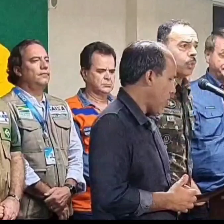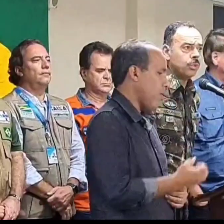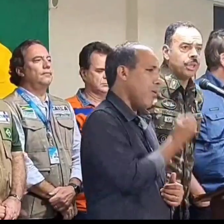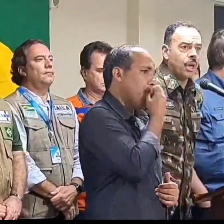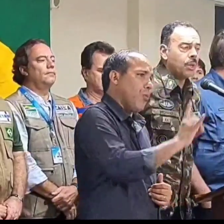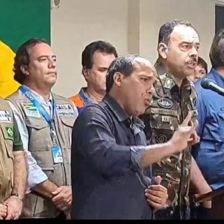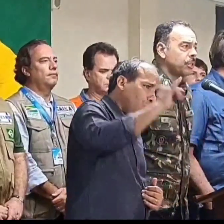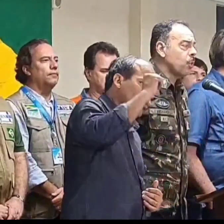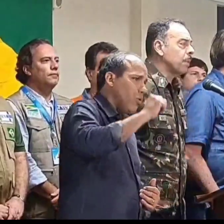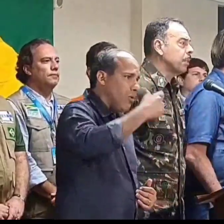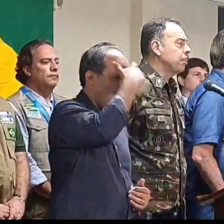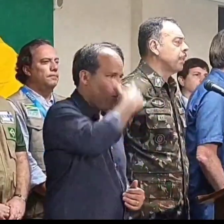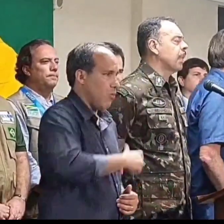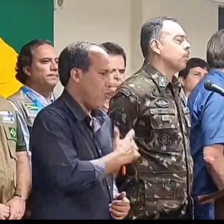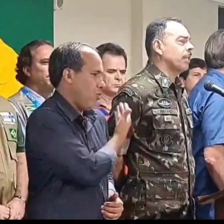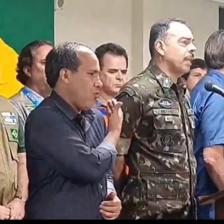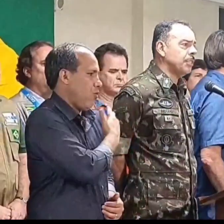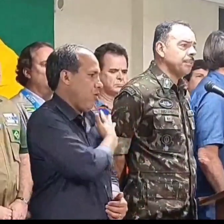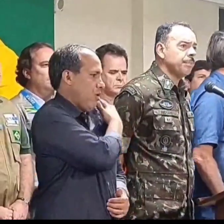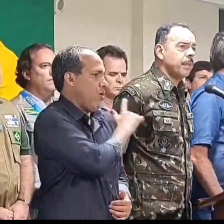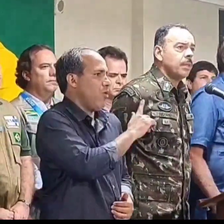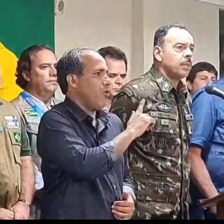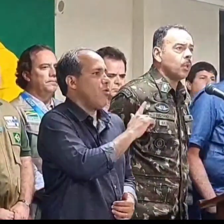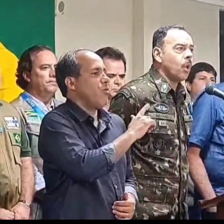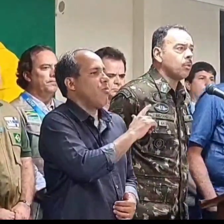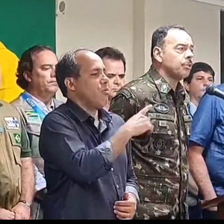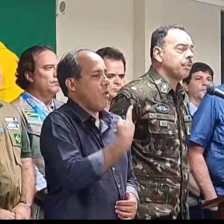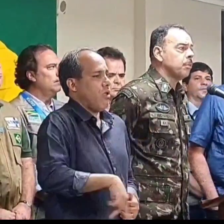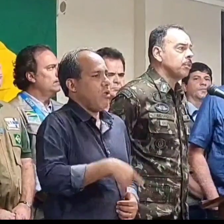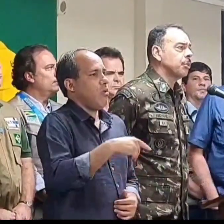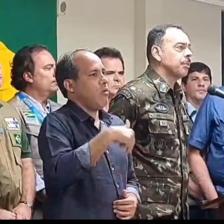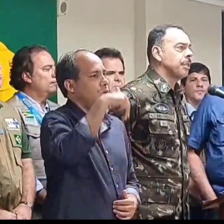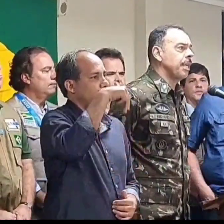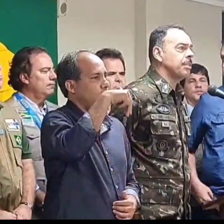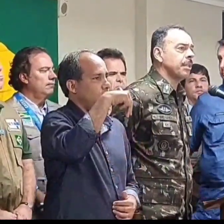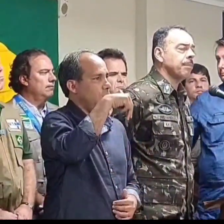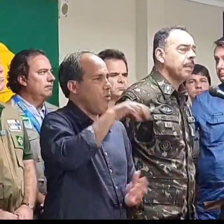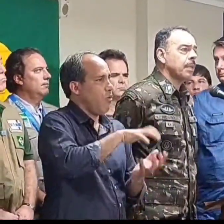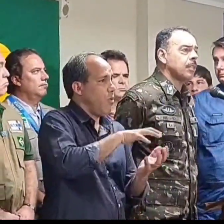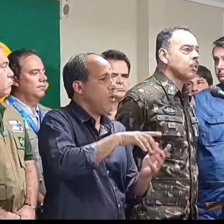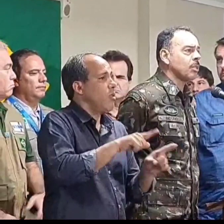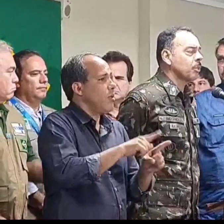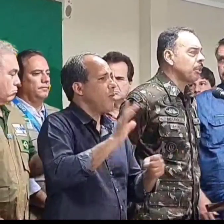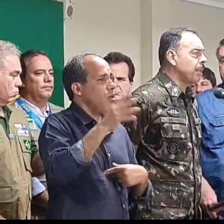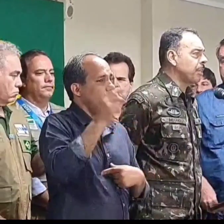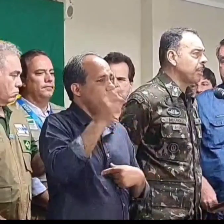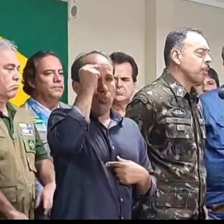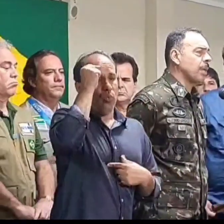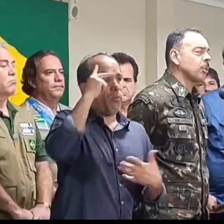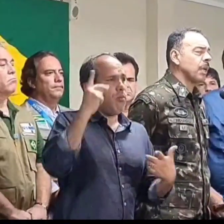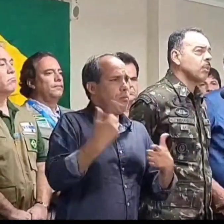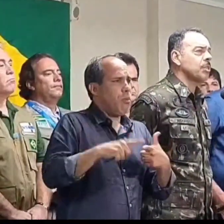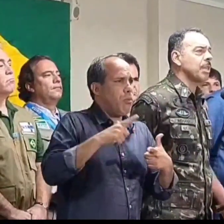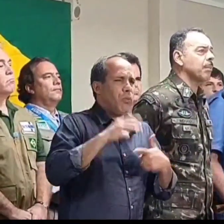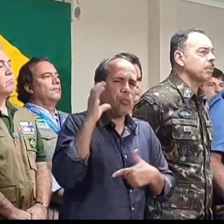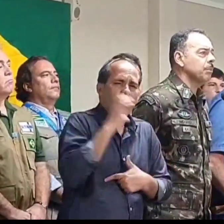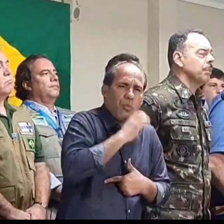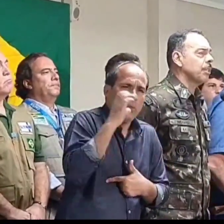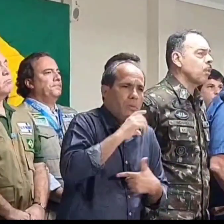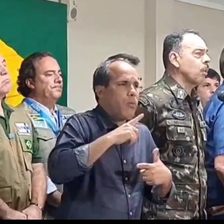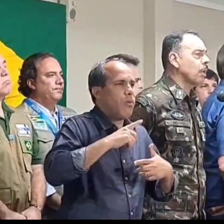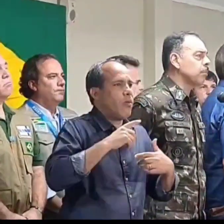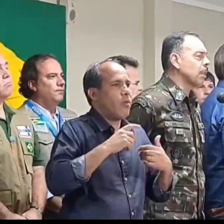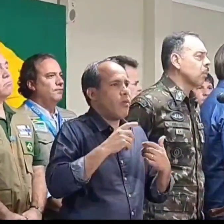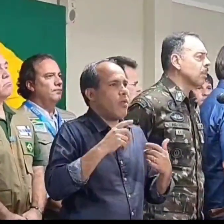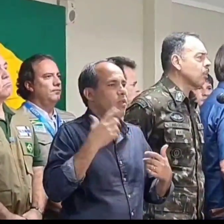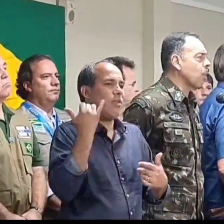Bom dia a todos, generalista, comandante militar do Nordeste. Logo tivemos ciência da situação de emergência ocasionada no sábado,